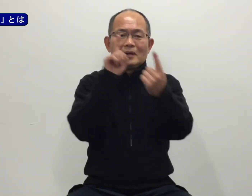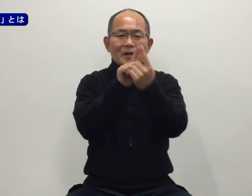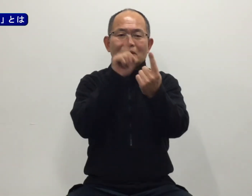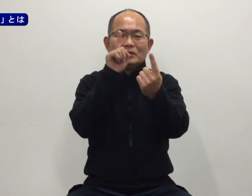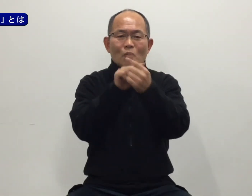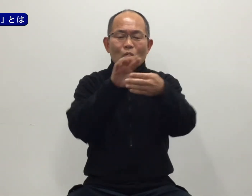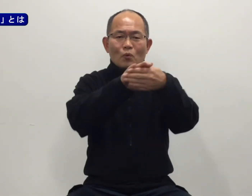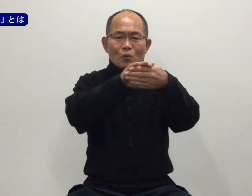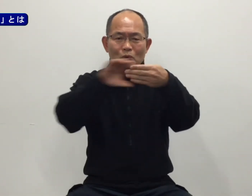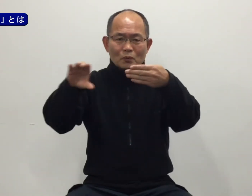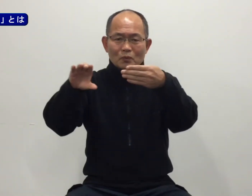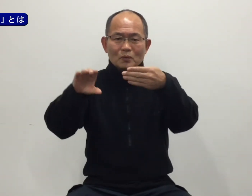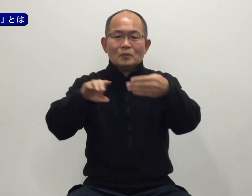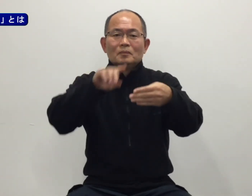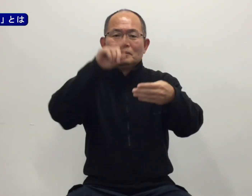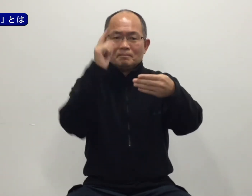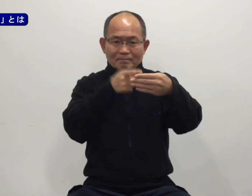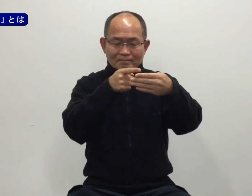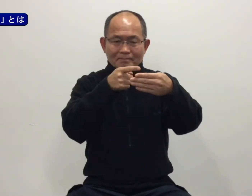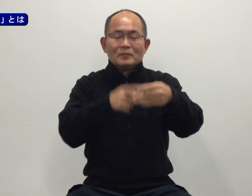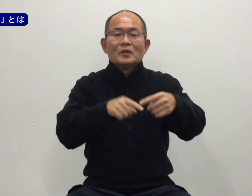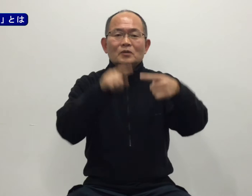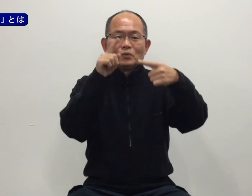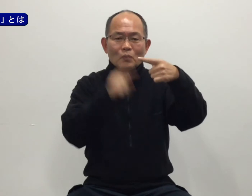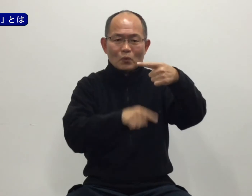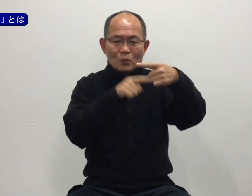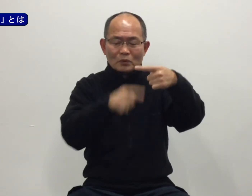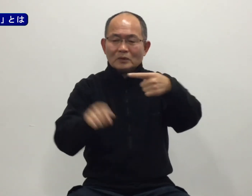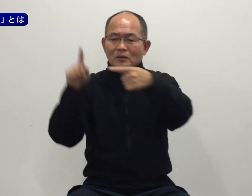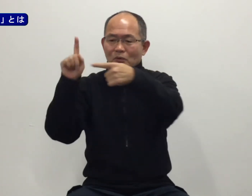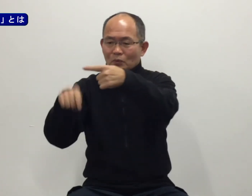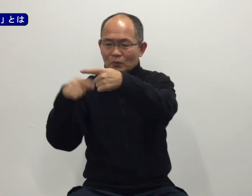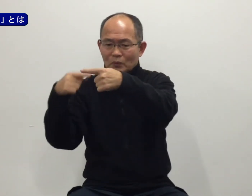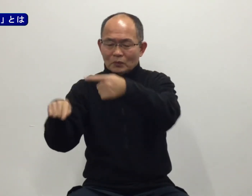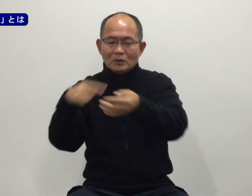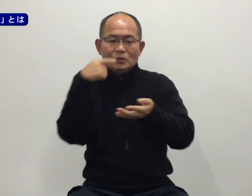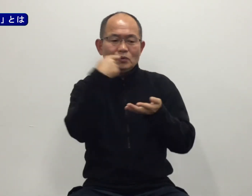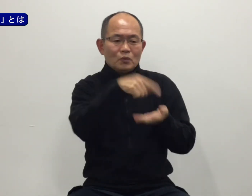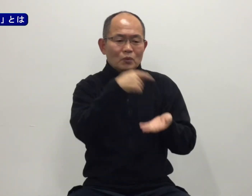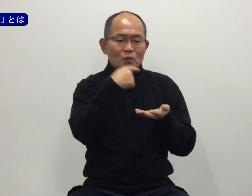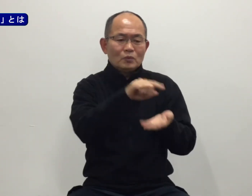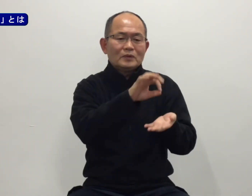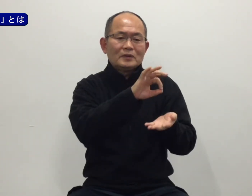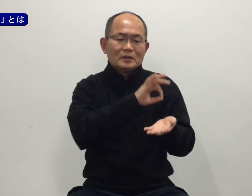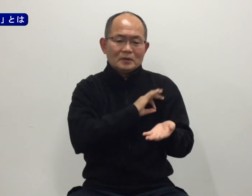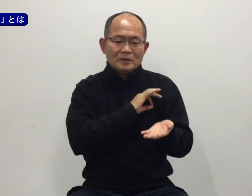大大容量は一人一人の教員職員に